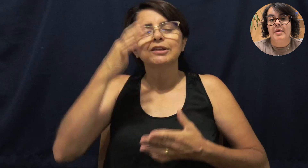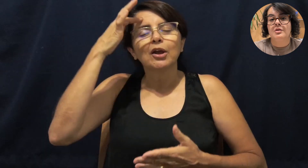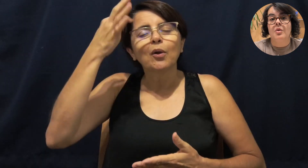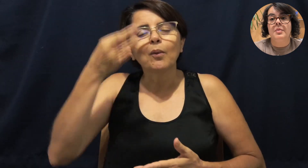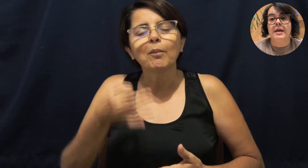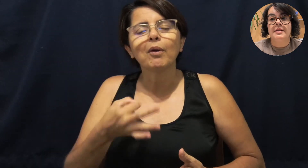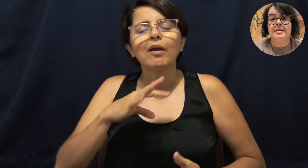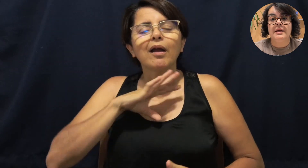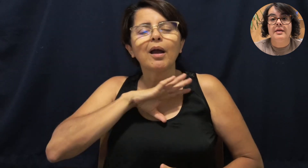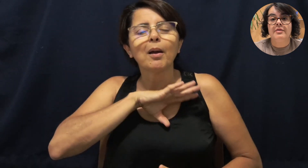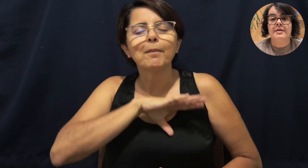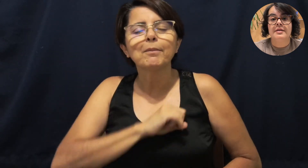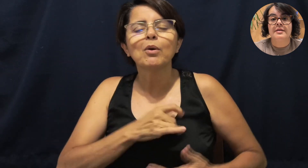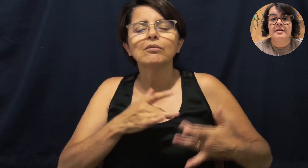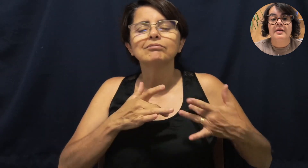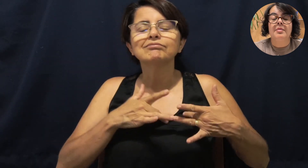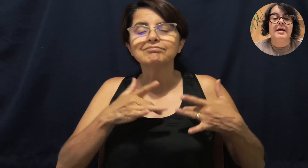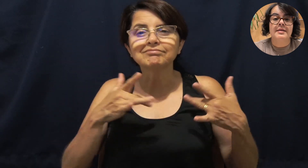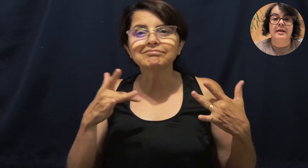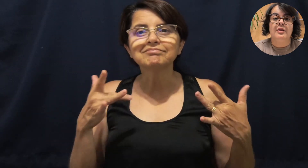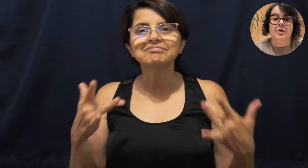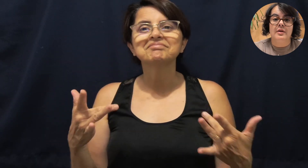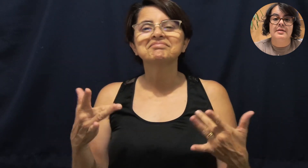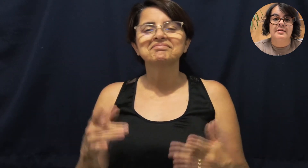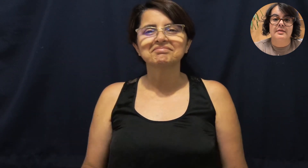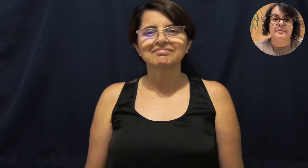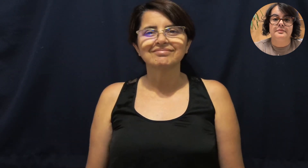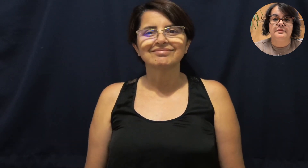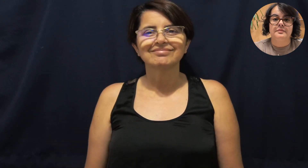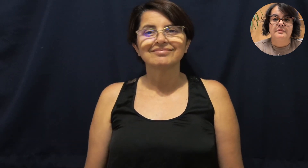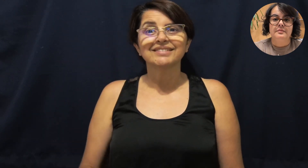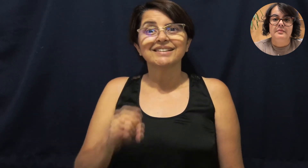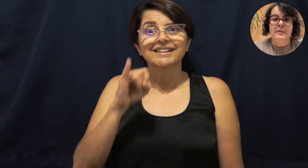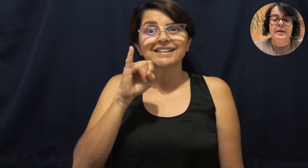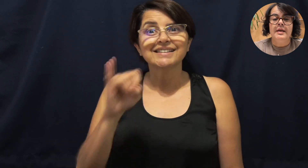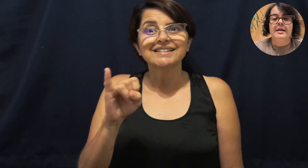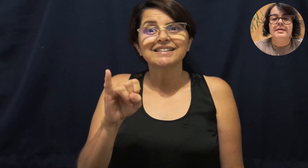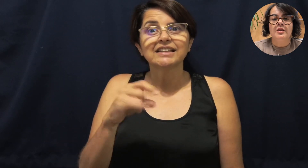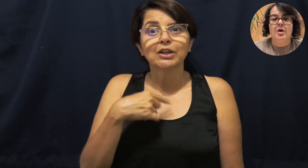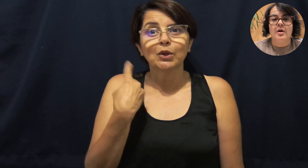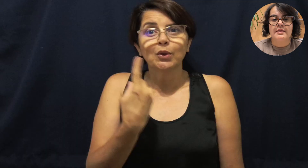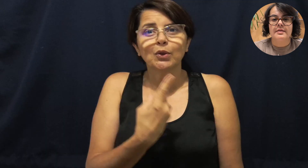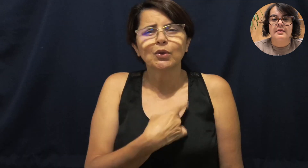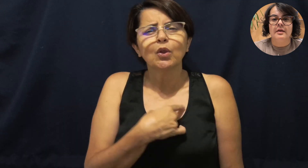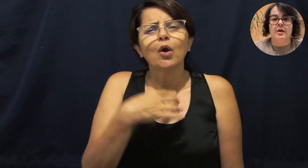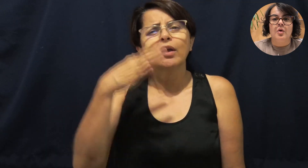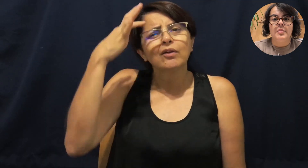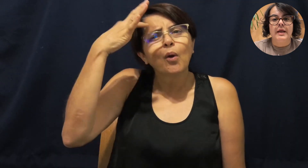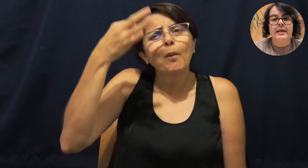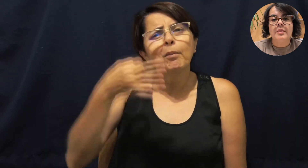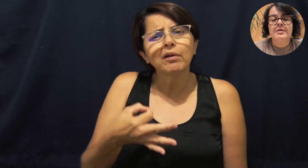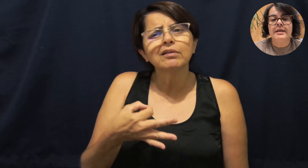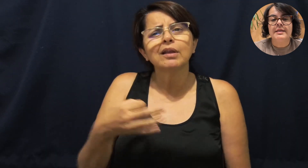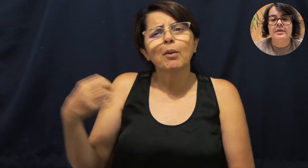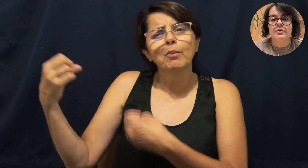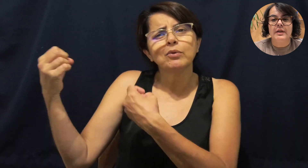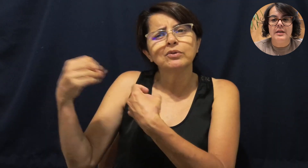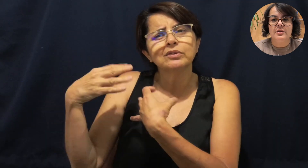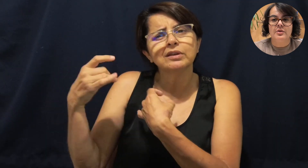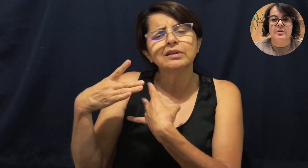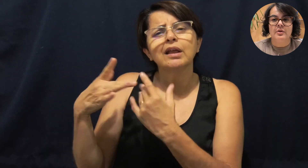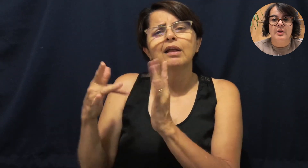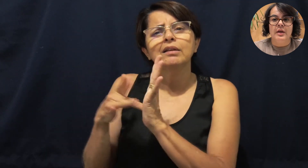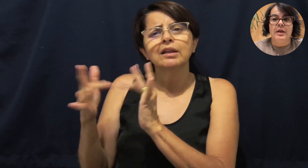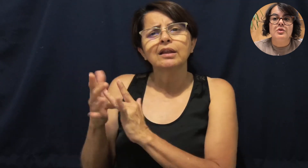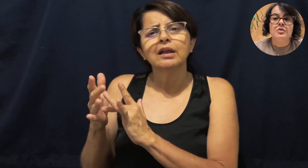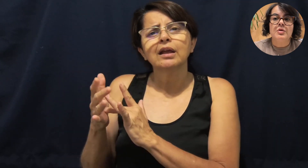amorosas, mais compreensivas e mais caridosas. Se nós compreendemos a lição do